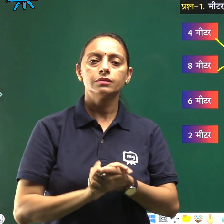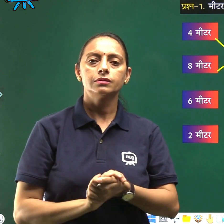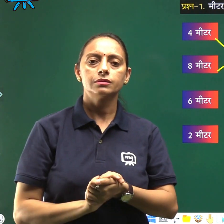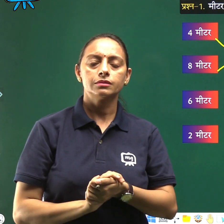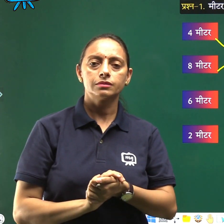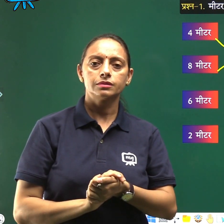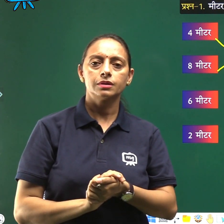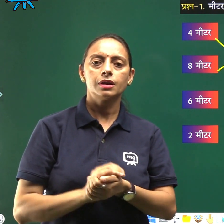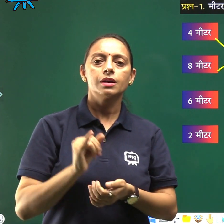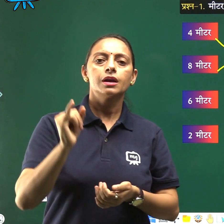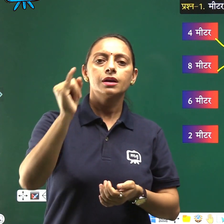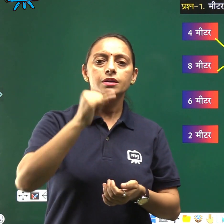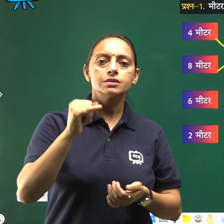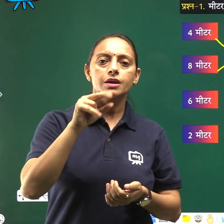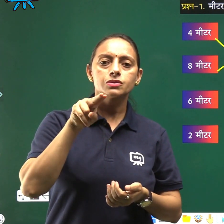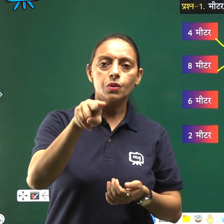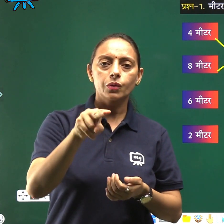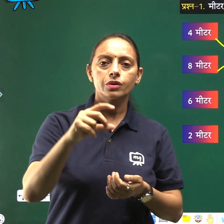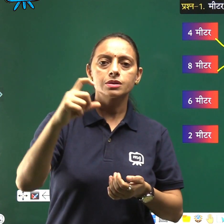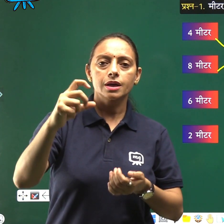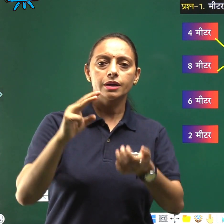600 सेंटीमीटर से मिलाएंगे,